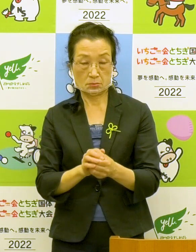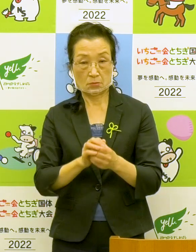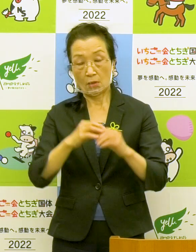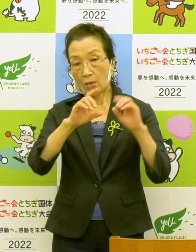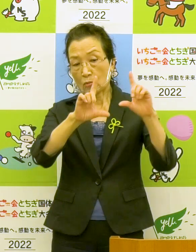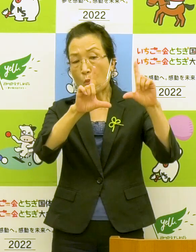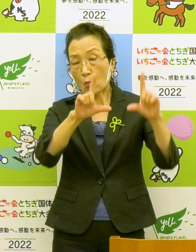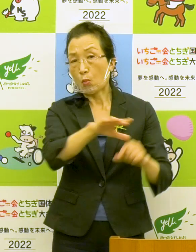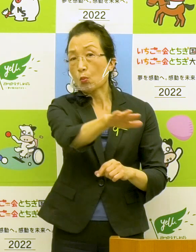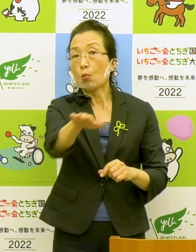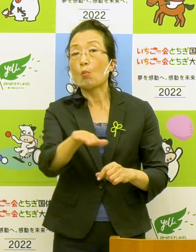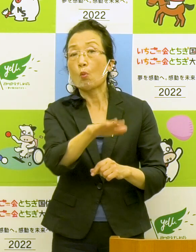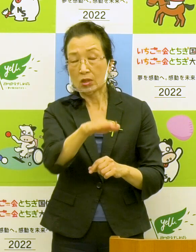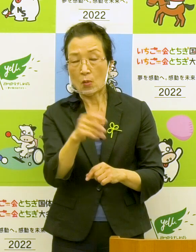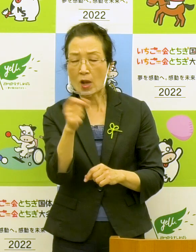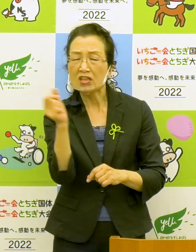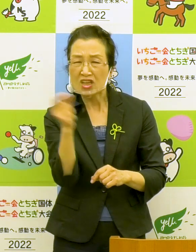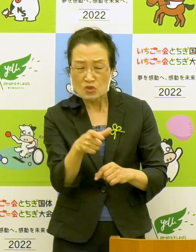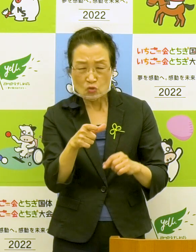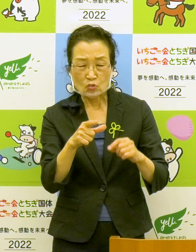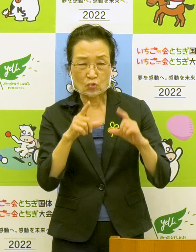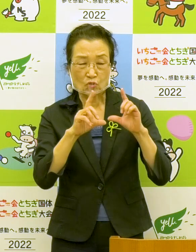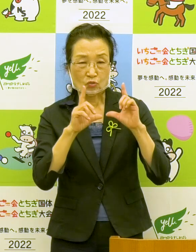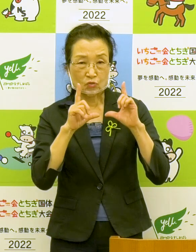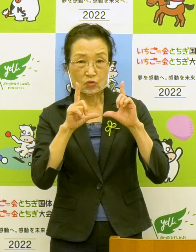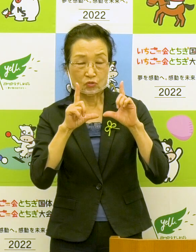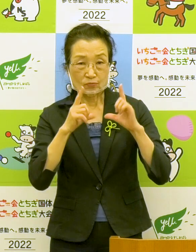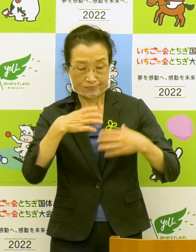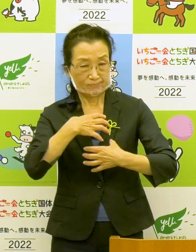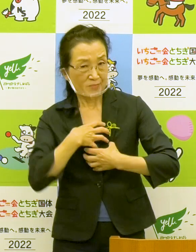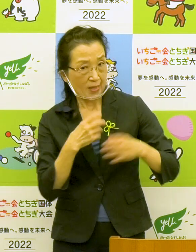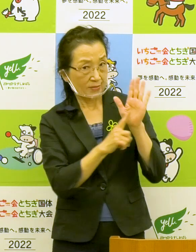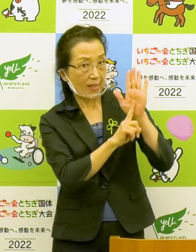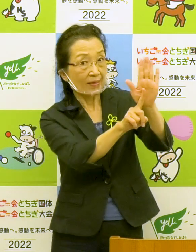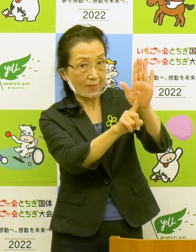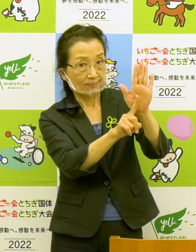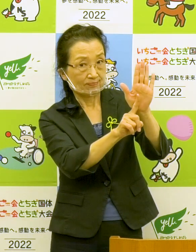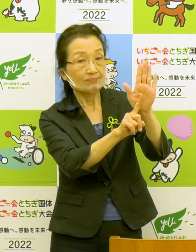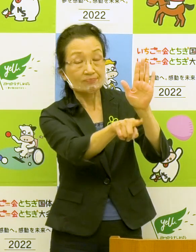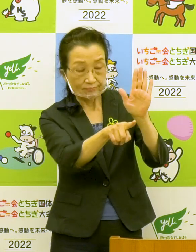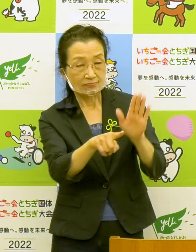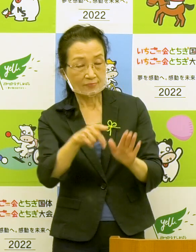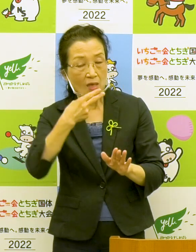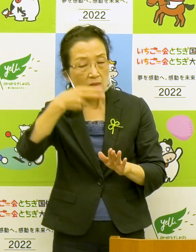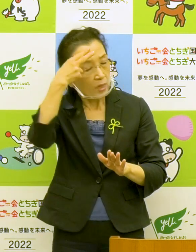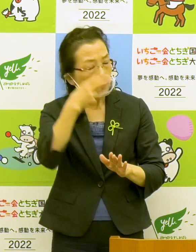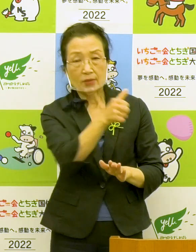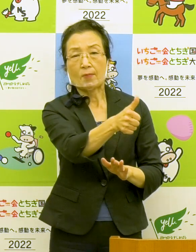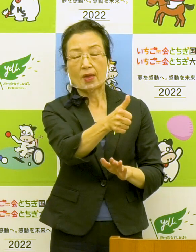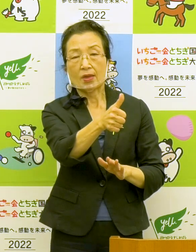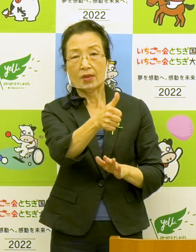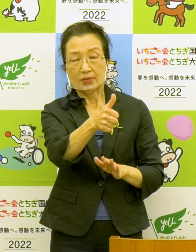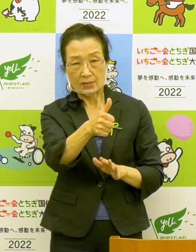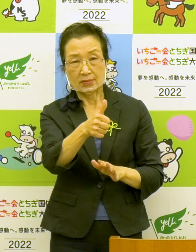ね、当時緊急事態宣言下でなかなかアルコールが飲めなかったり、それから飲食